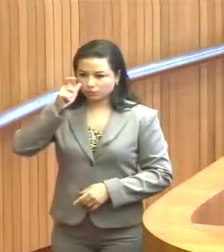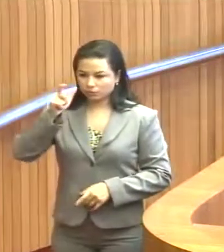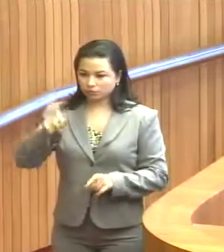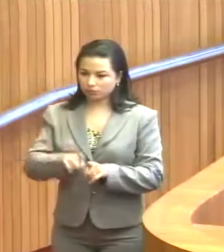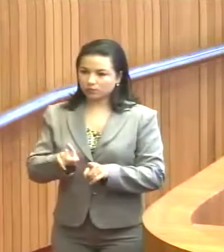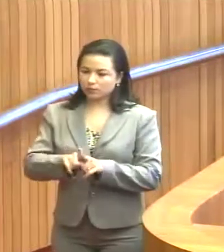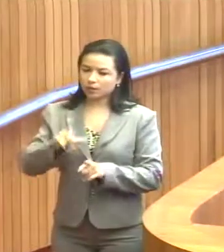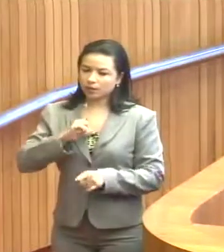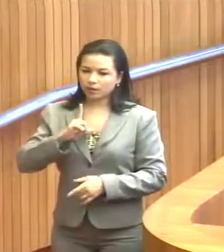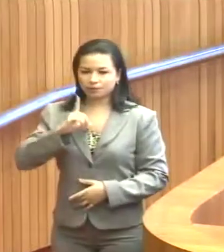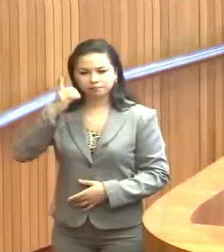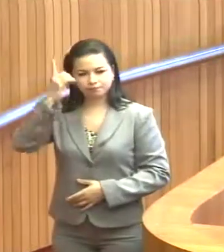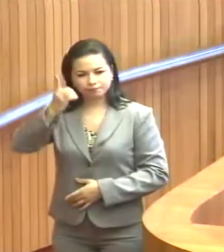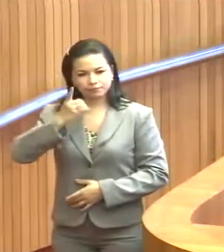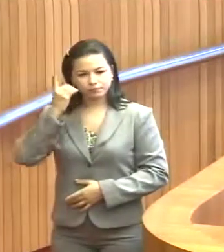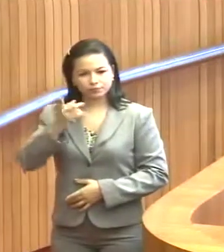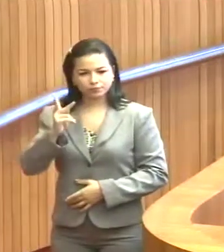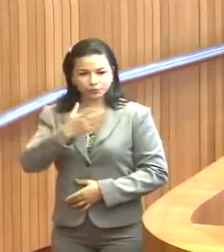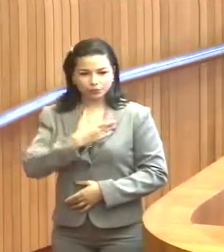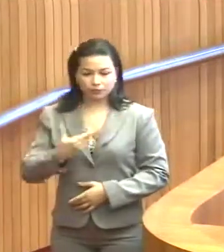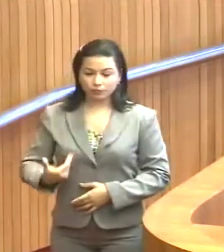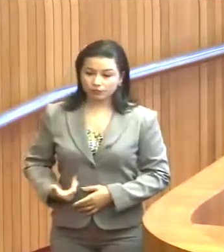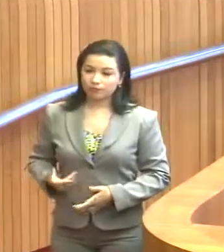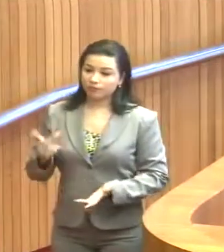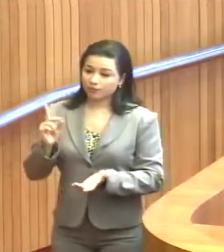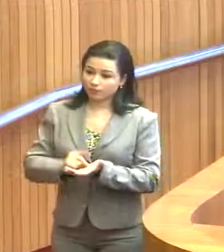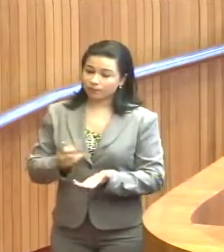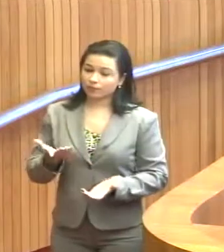ter sido parlamentar no seu governo,